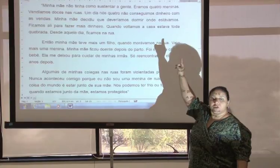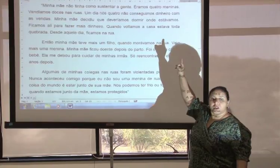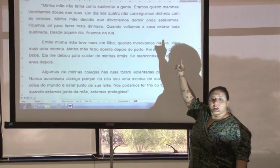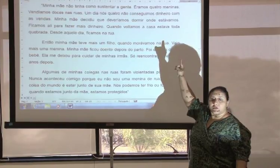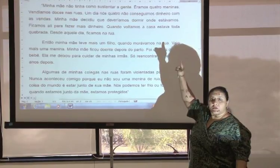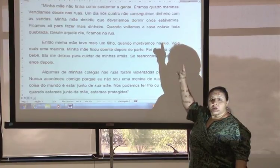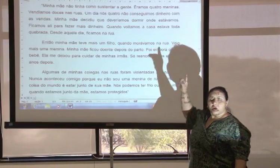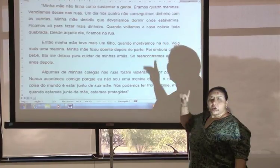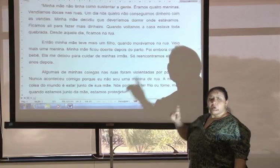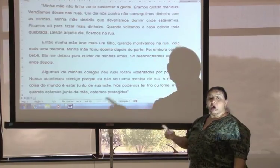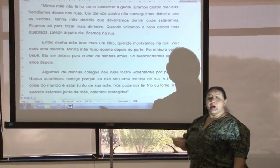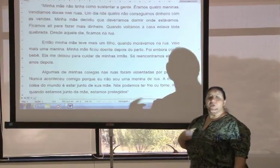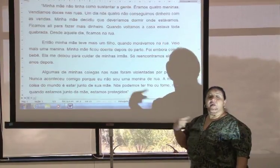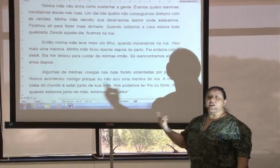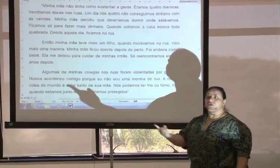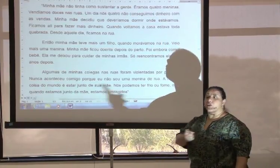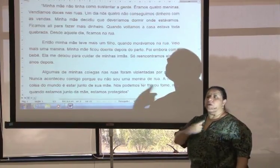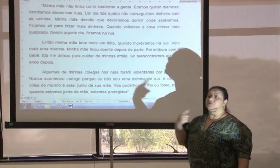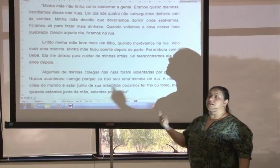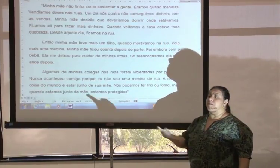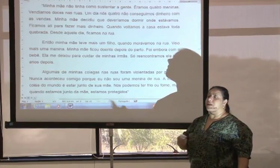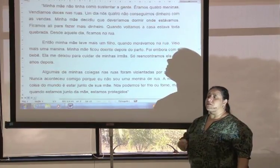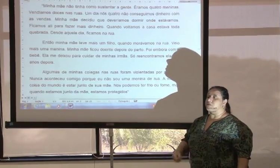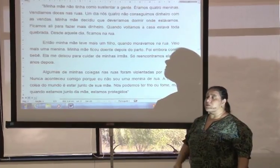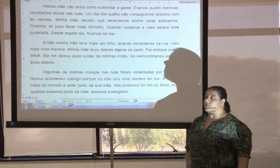dinheiro. Qual é o date que eu posso usar mesmo?